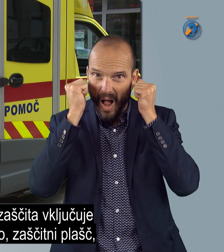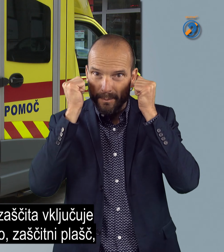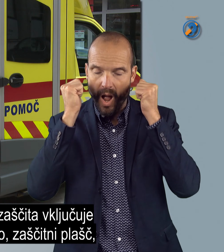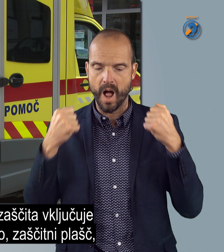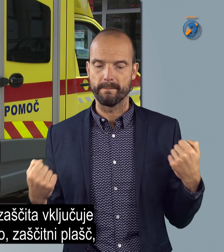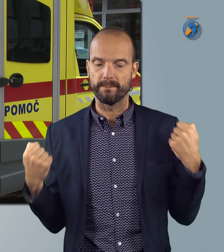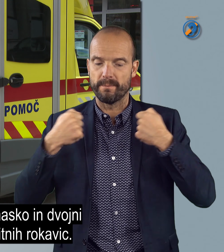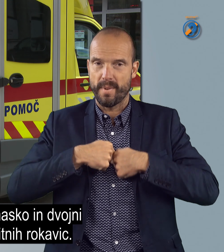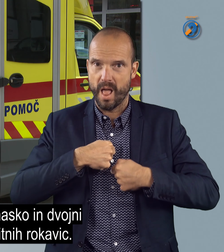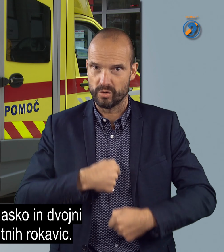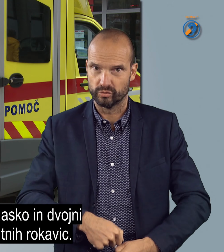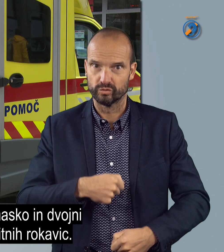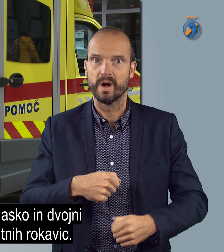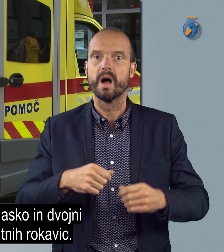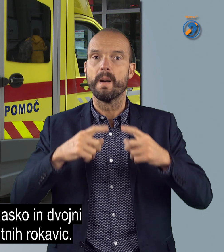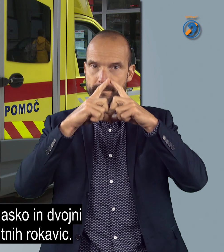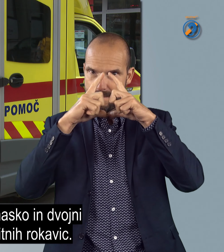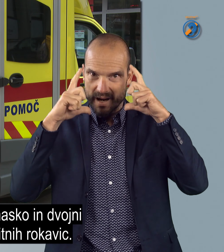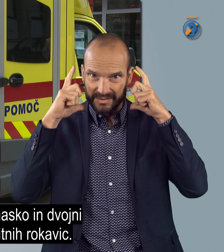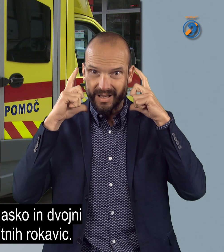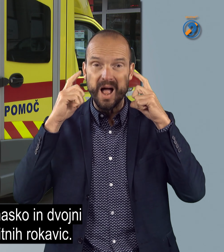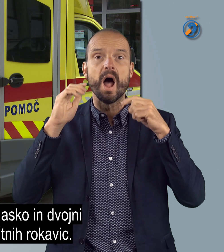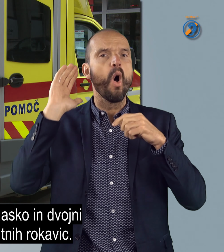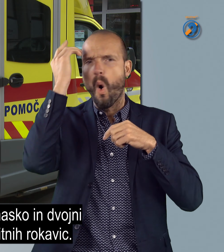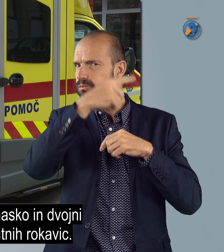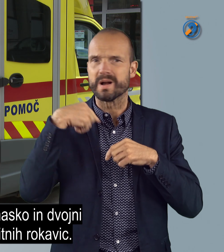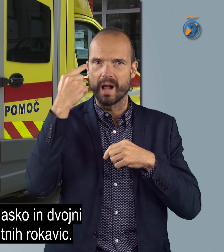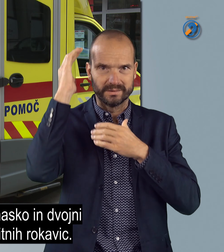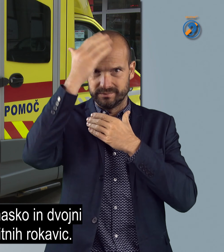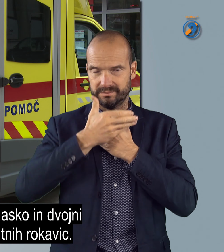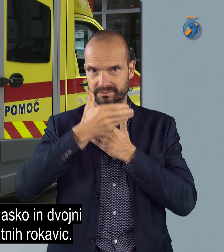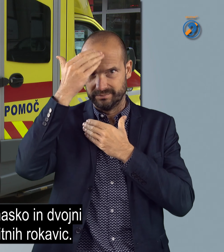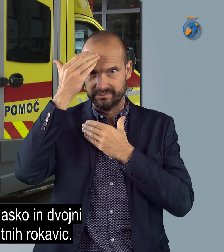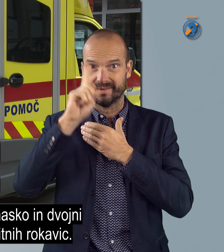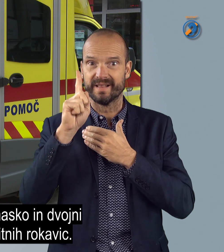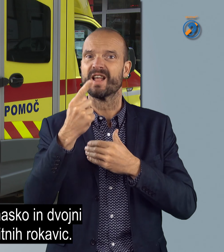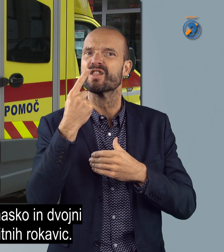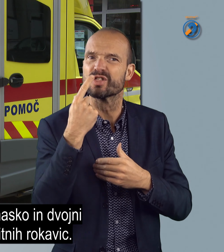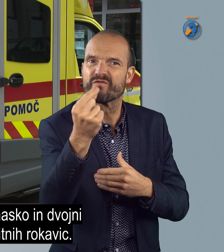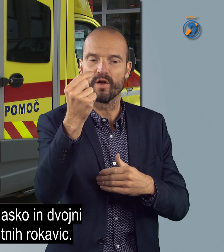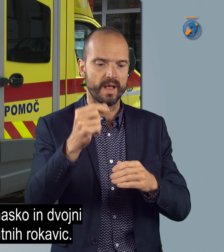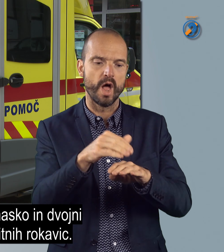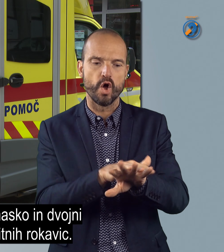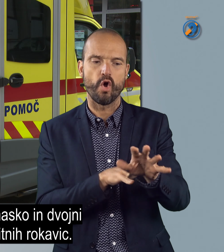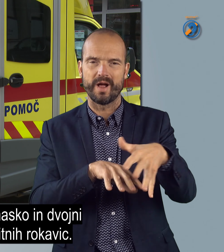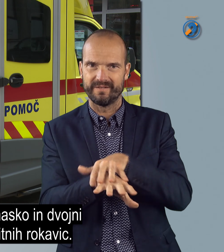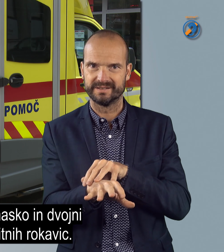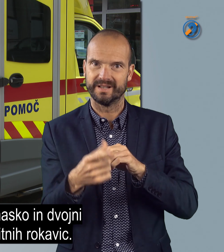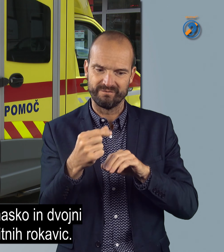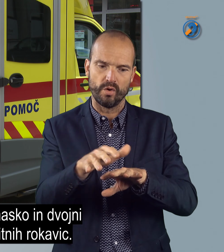kapo, zaščitni plašč, zaščitno masko oziroma celobrazno masko in pa dvojni sloj zaščitnih